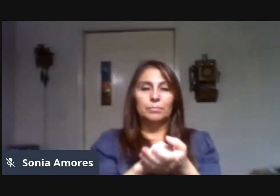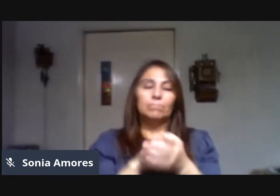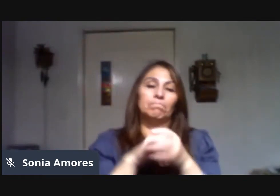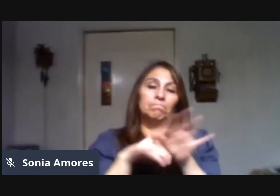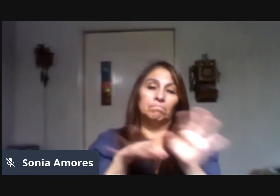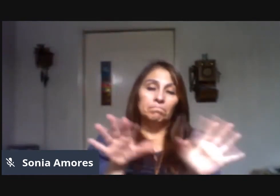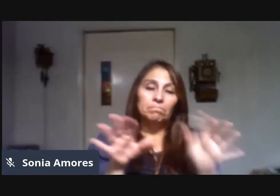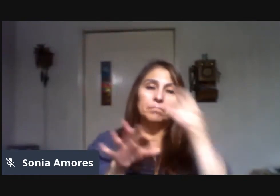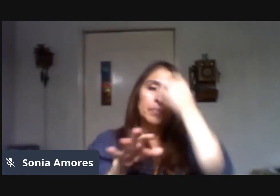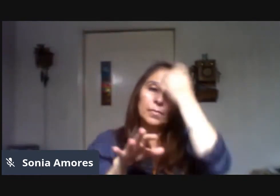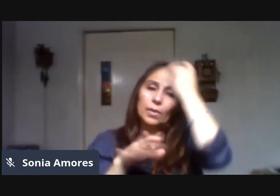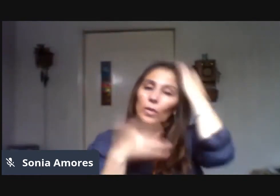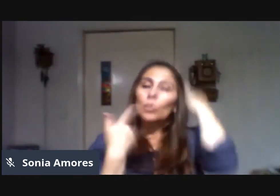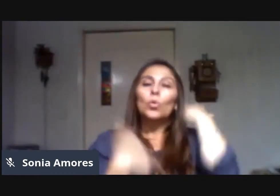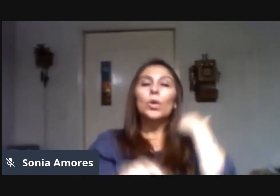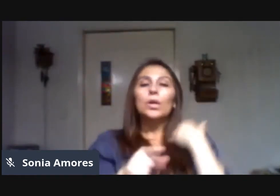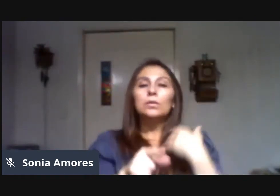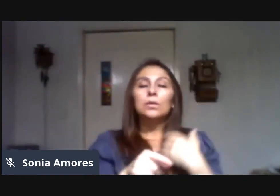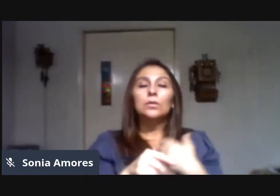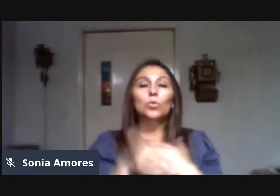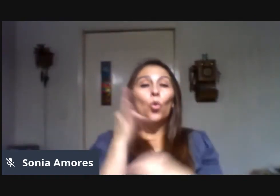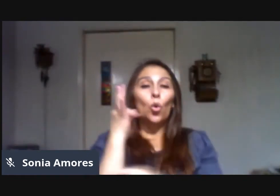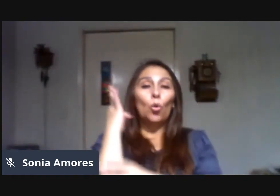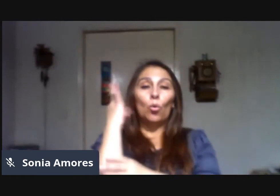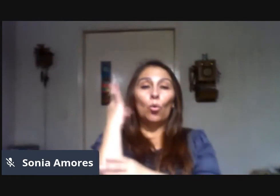no es una promesa incumplida, es un mito.